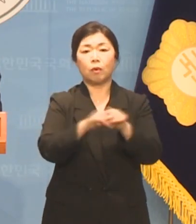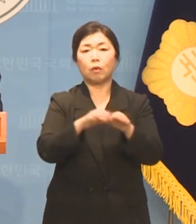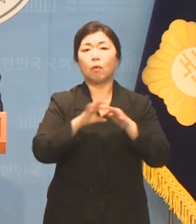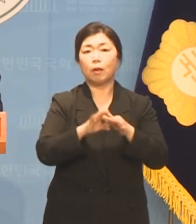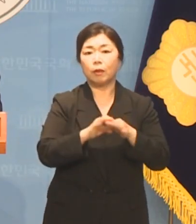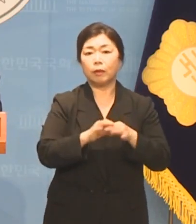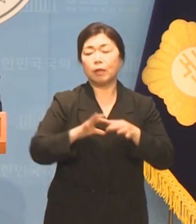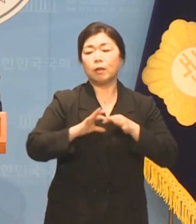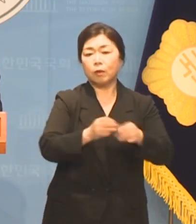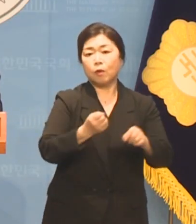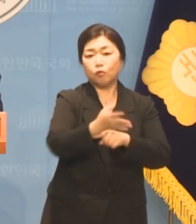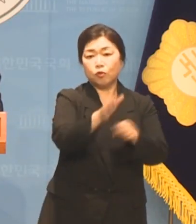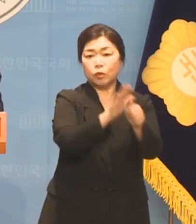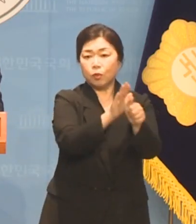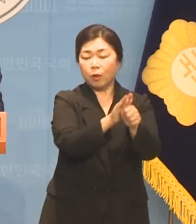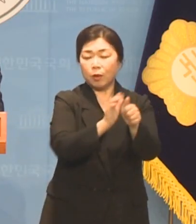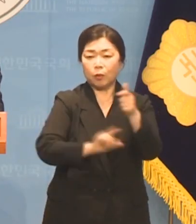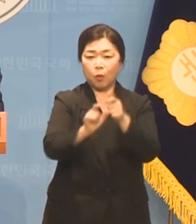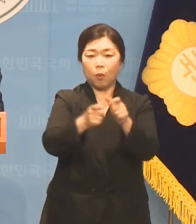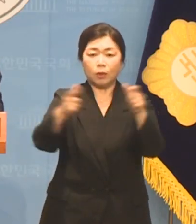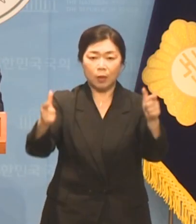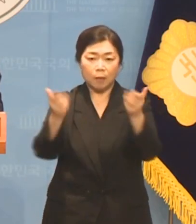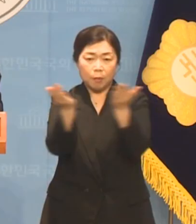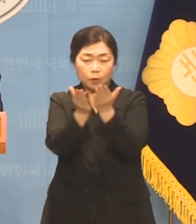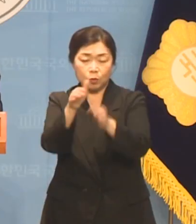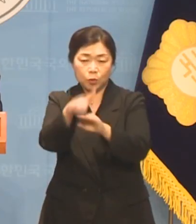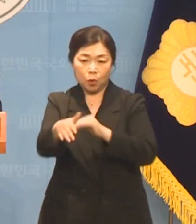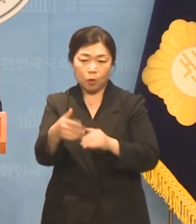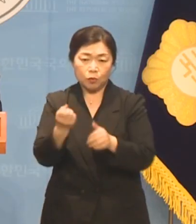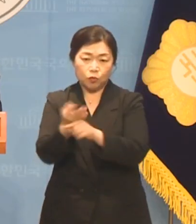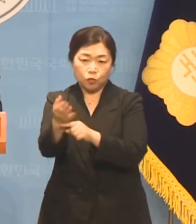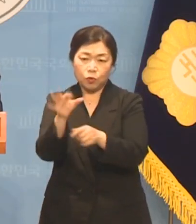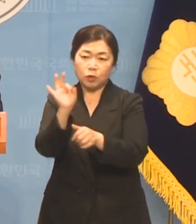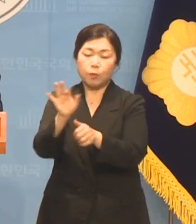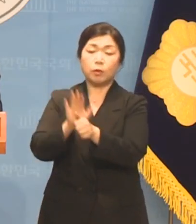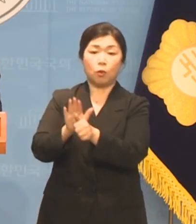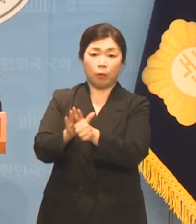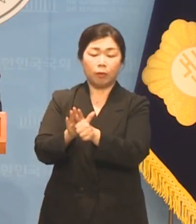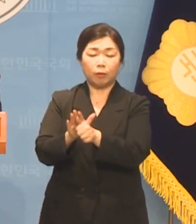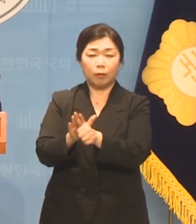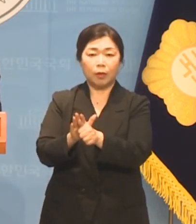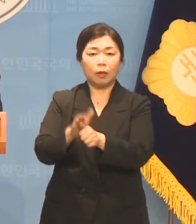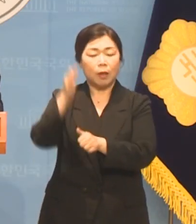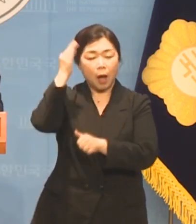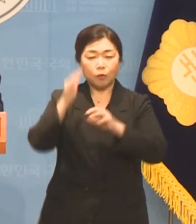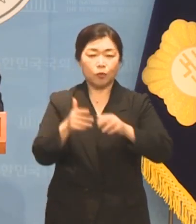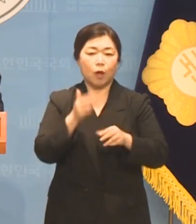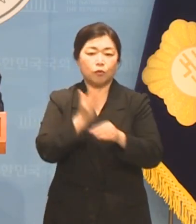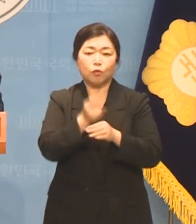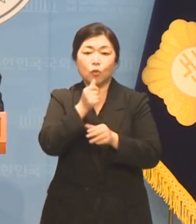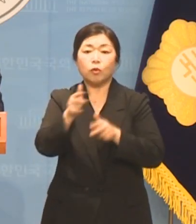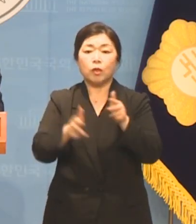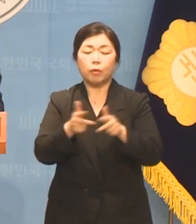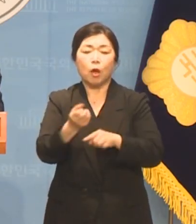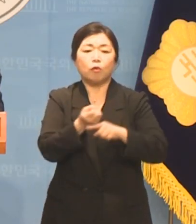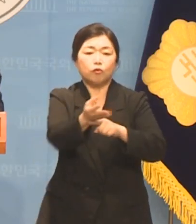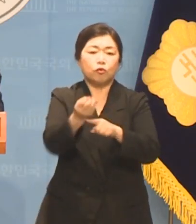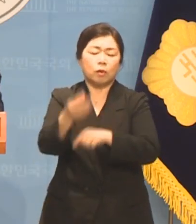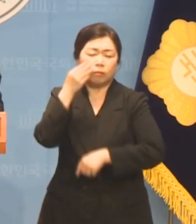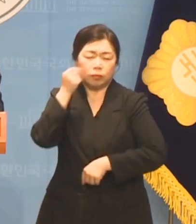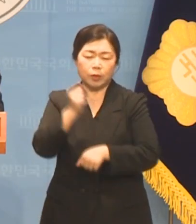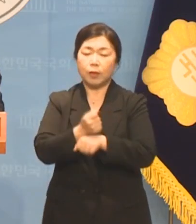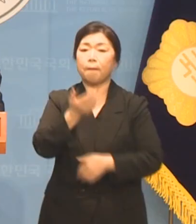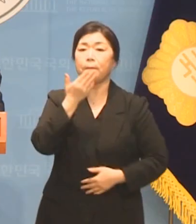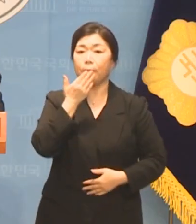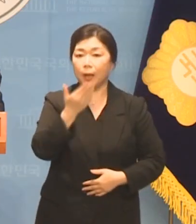수출 지원, 수출 인프라 확충, 맞춤형 수출 금융 지원을 통해 우리 중소기업이 글로벌 시장에서 지속